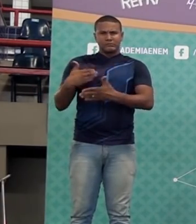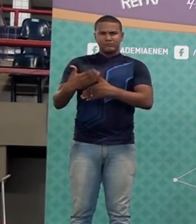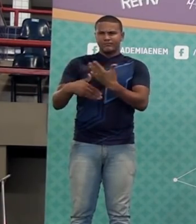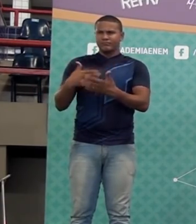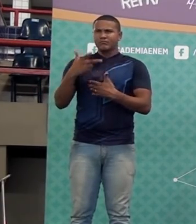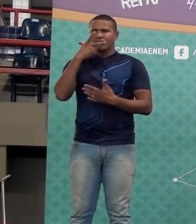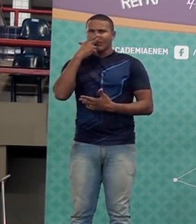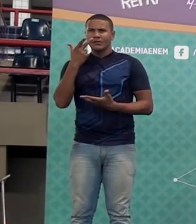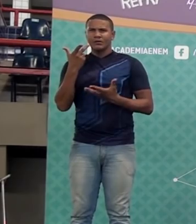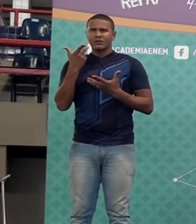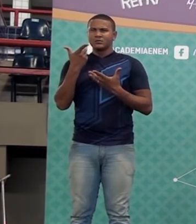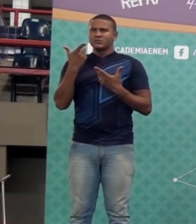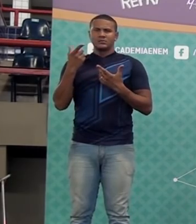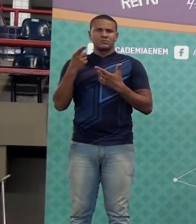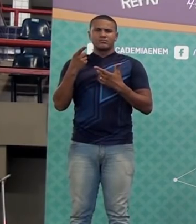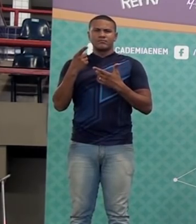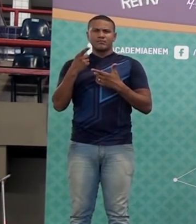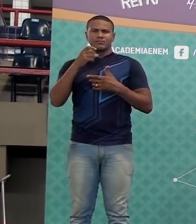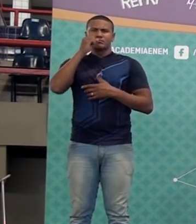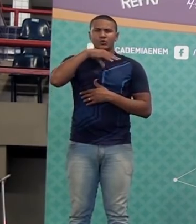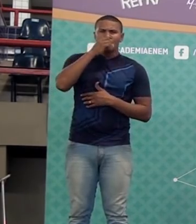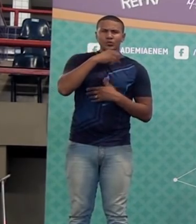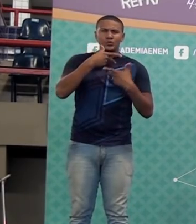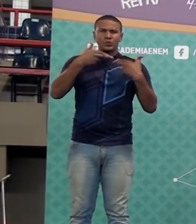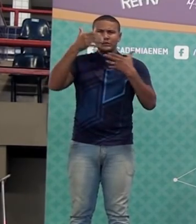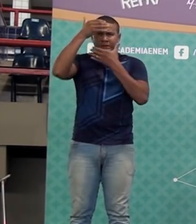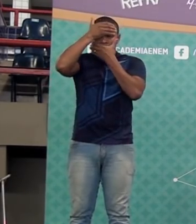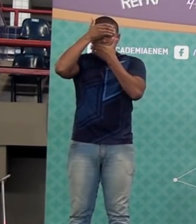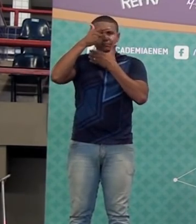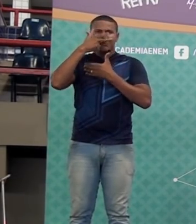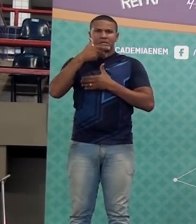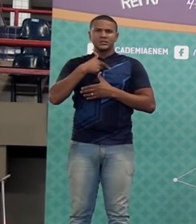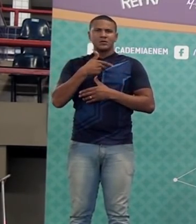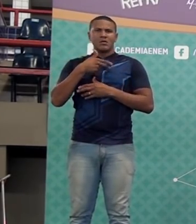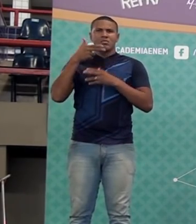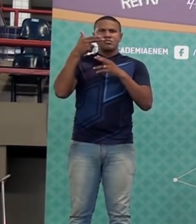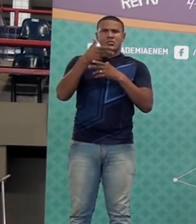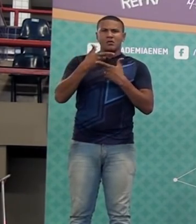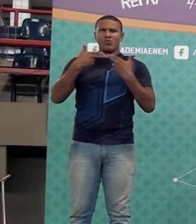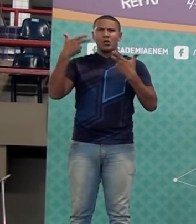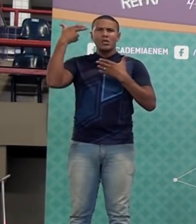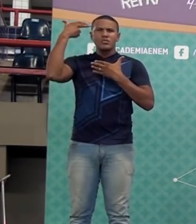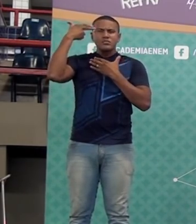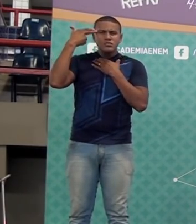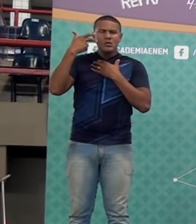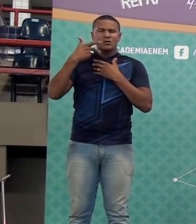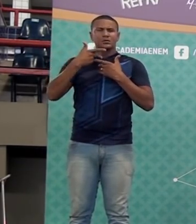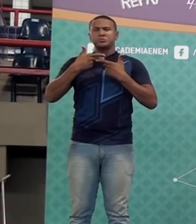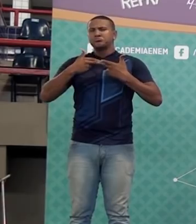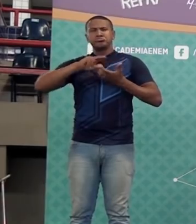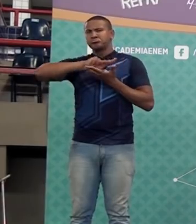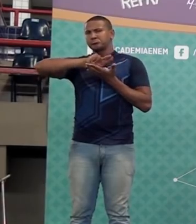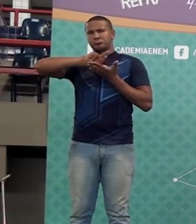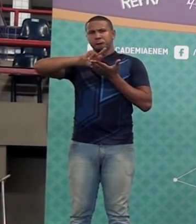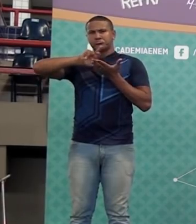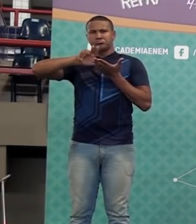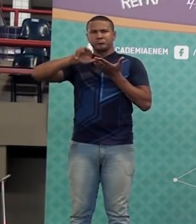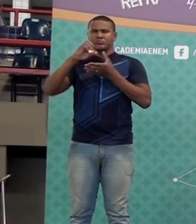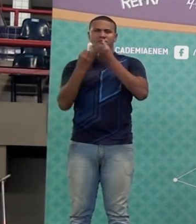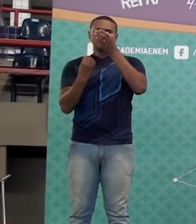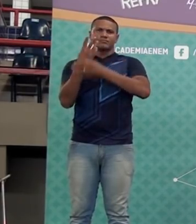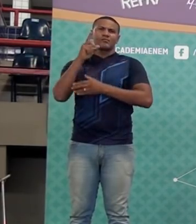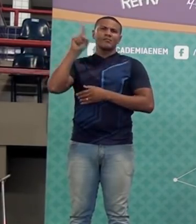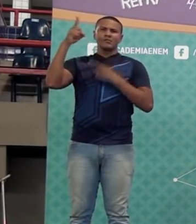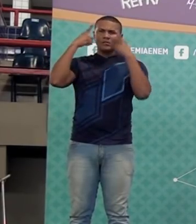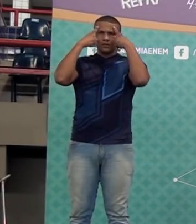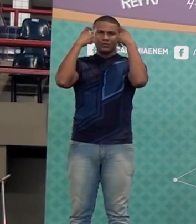experiências de terror, como o Estado Islâmico, por exemplo. Qual foi o berço, talvez, desse movimento? Foi